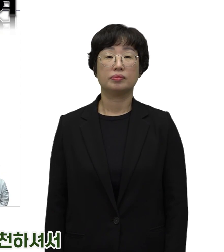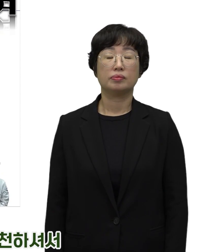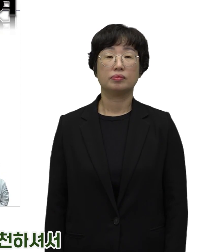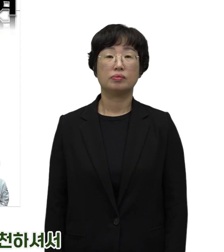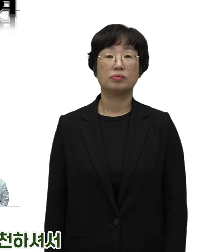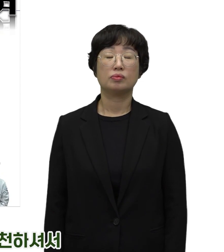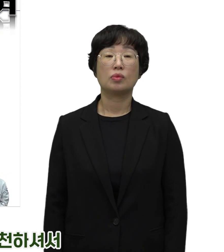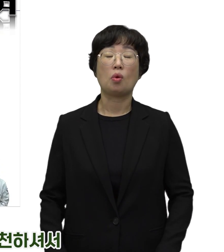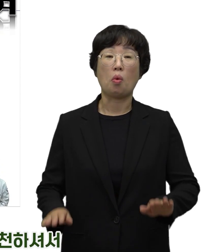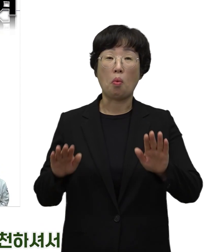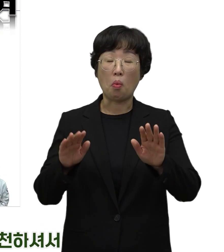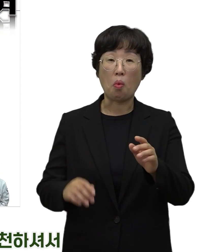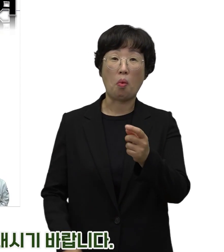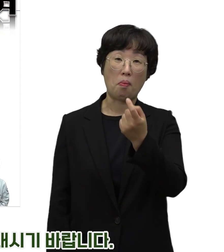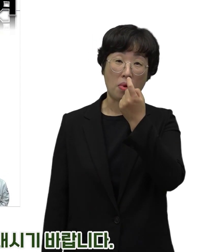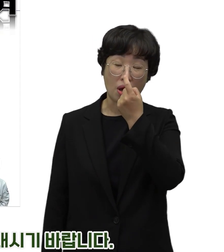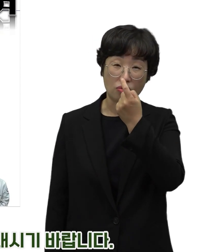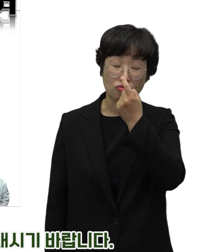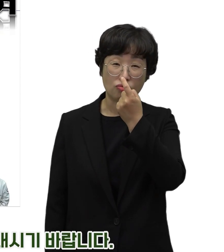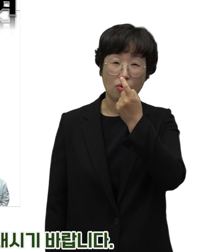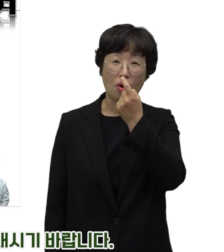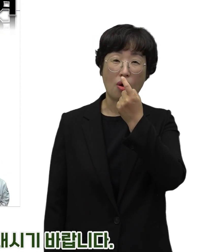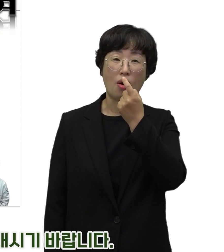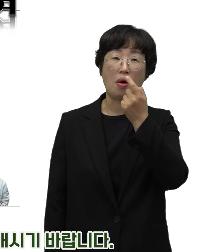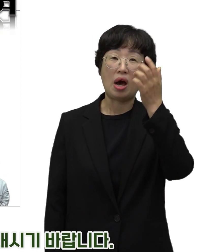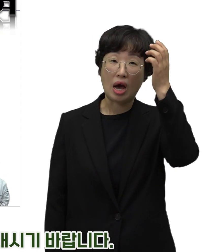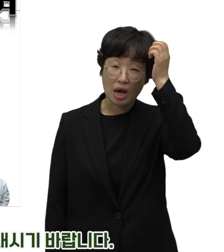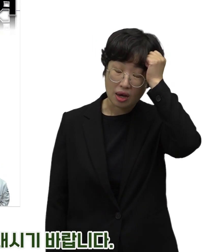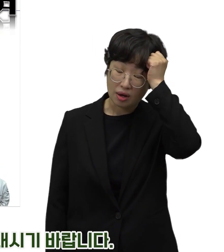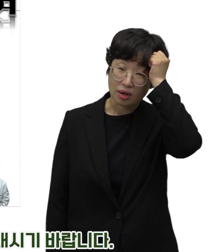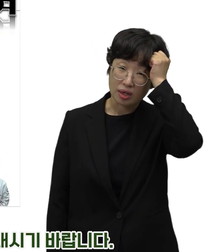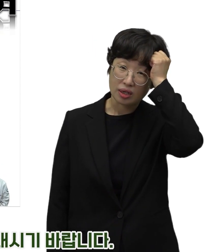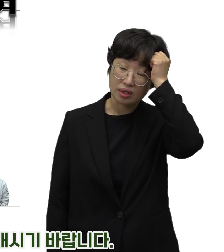내용을 열심히 실천하셔서 건강한 몸으로